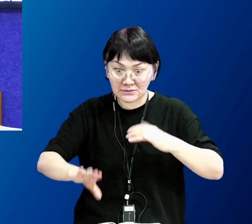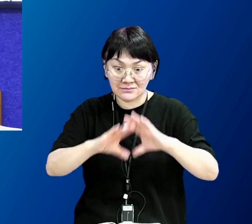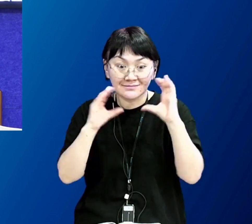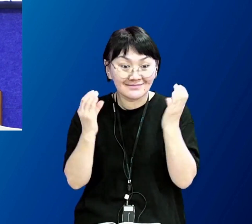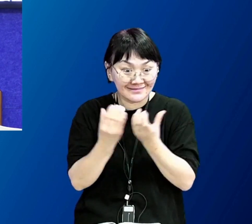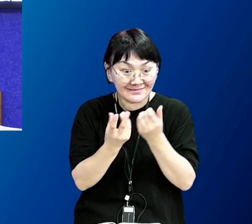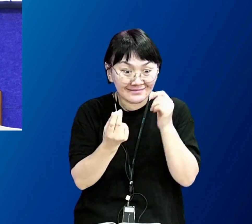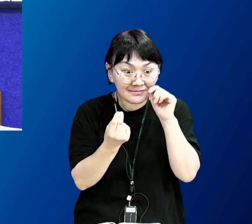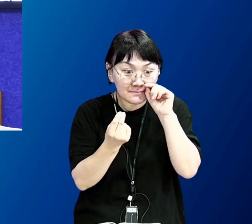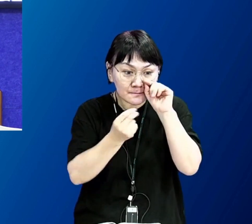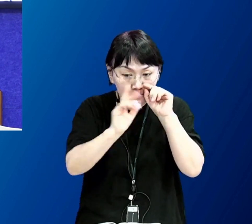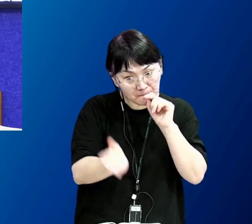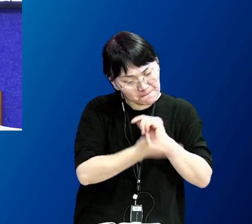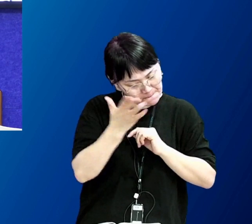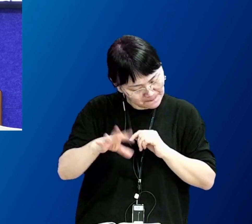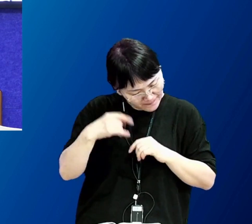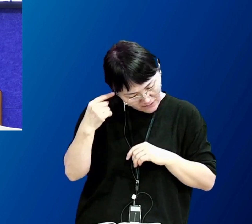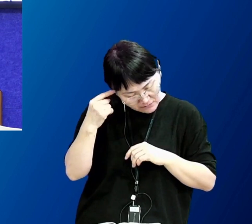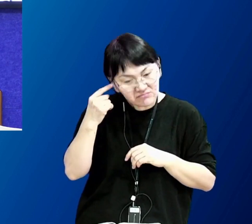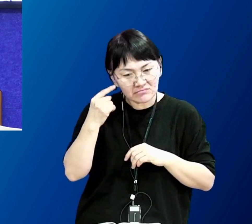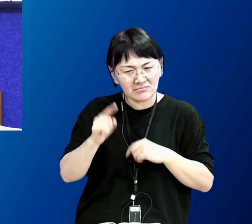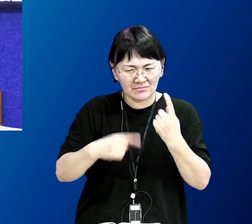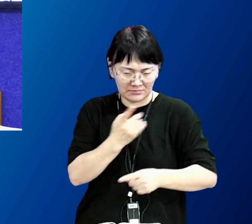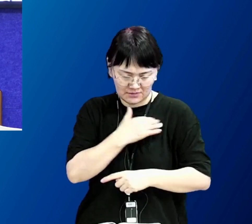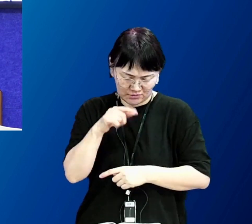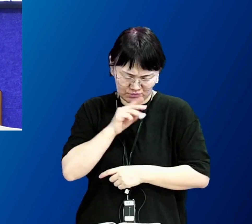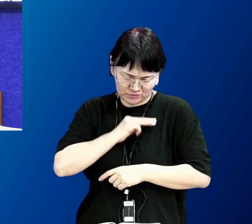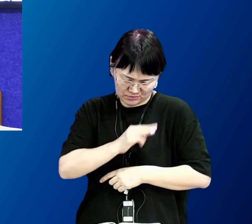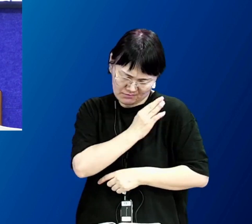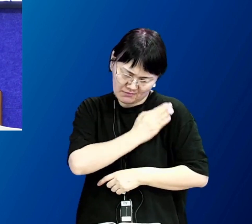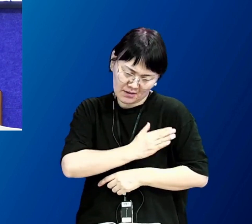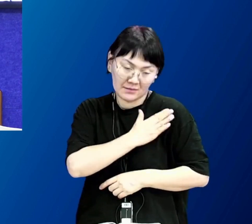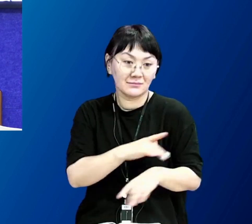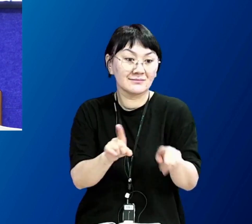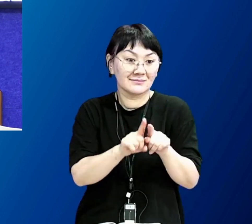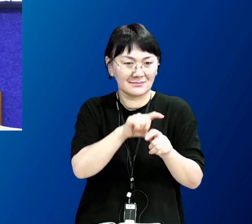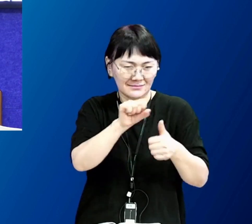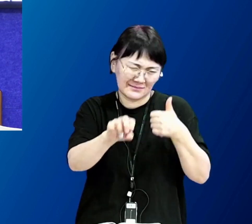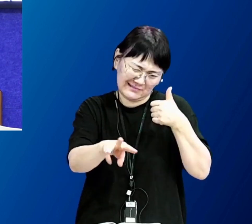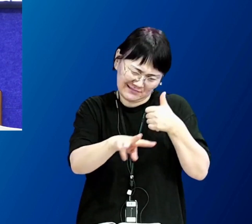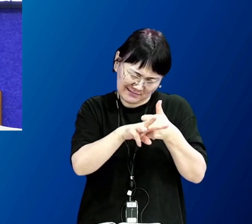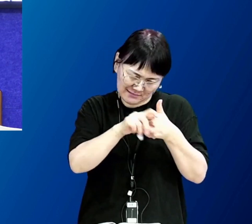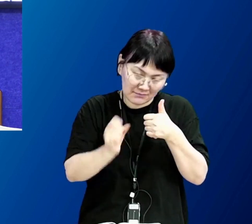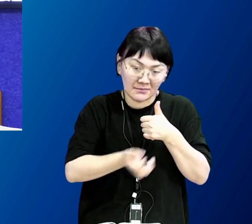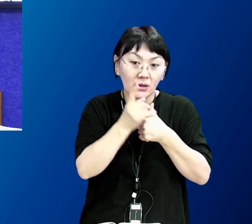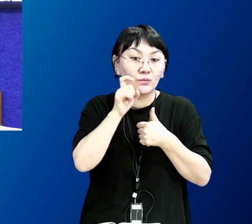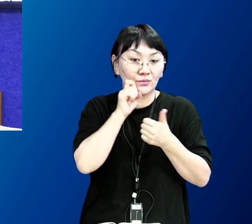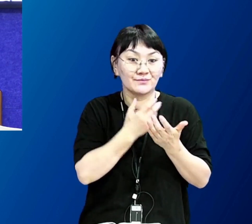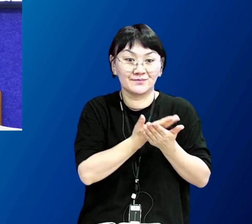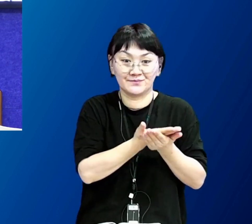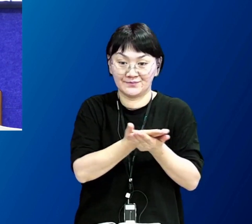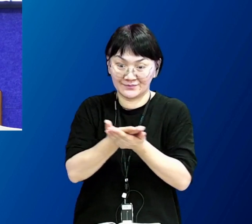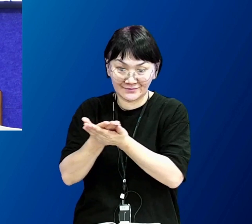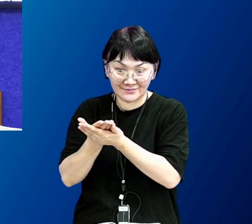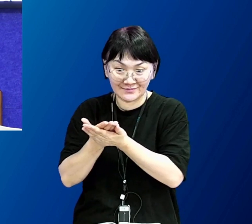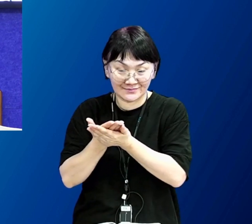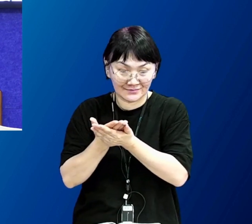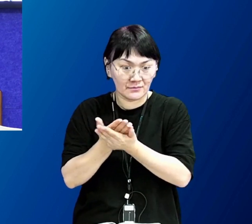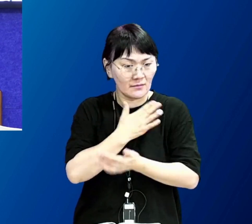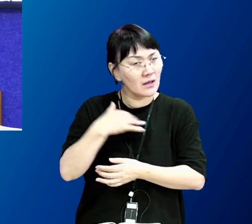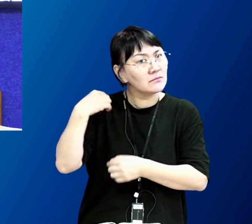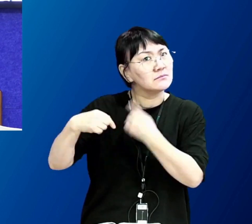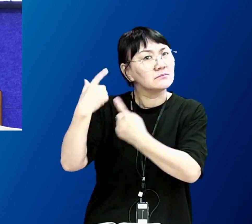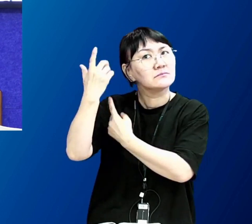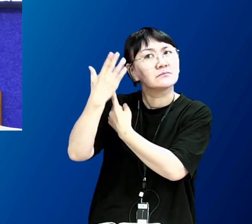хэлүүлээ. Үнэхээр тэр эзнийг хайрласан тэр хайраар сайн мэдээ тараагаасаа гэж хүсэж байна. Эзэн намайг